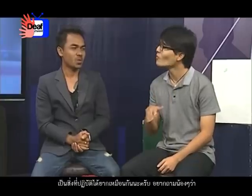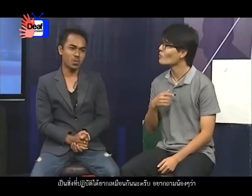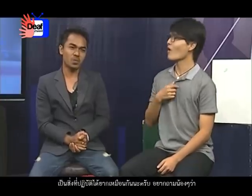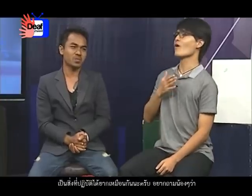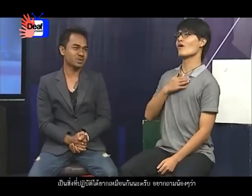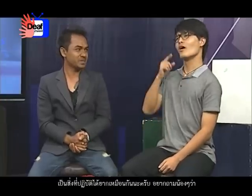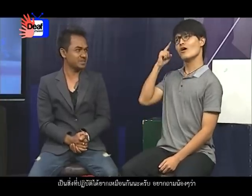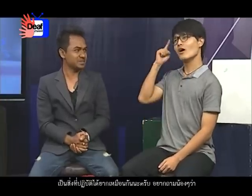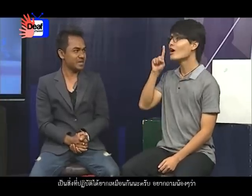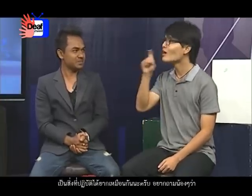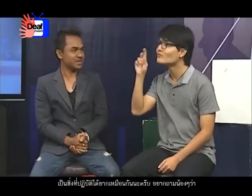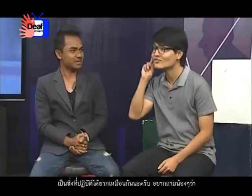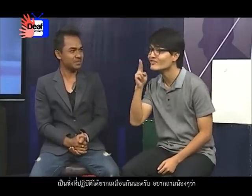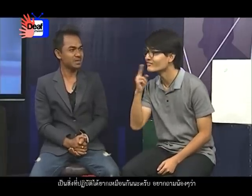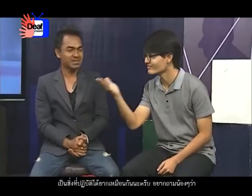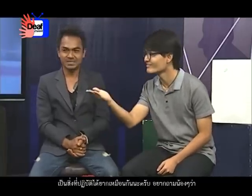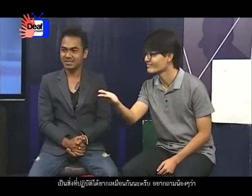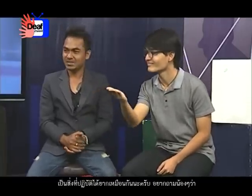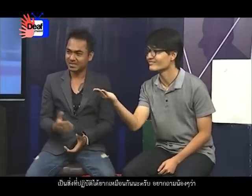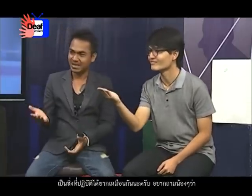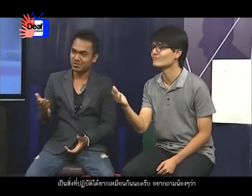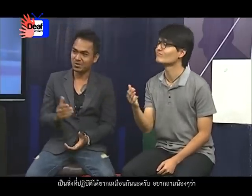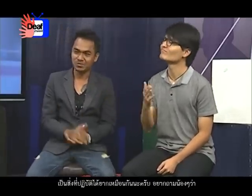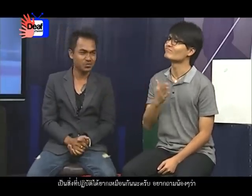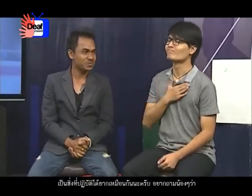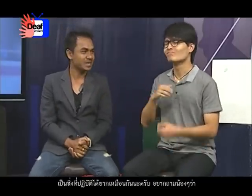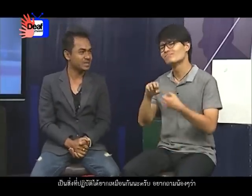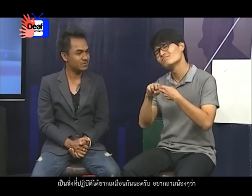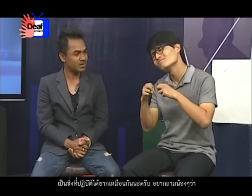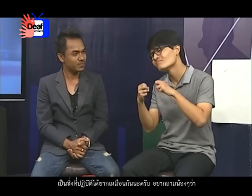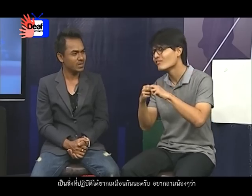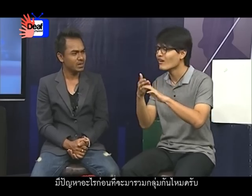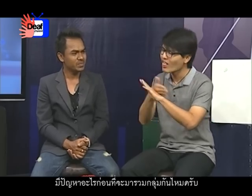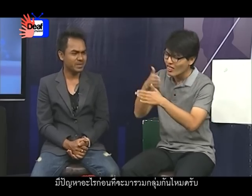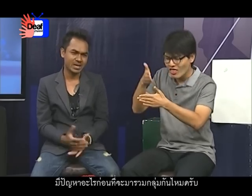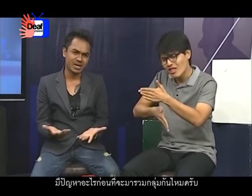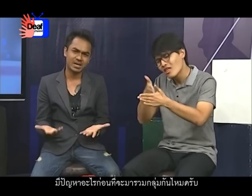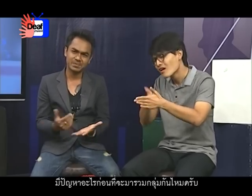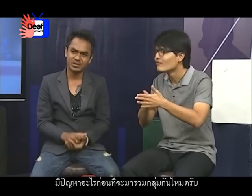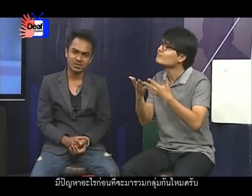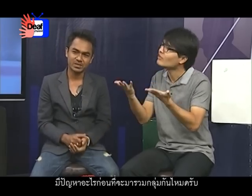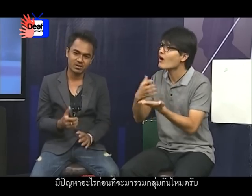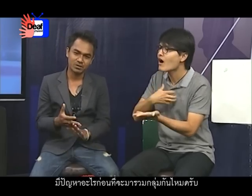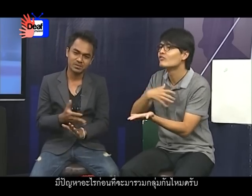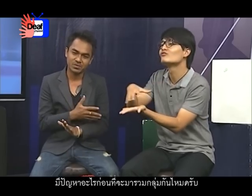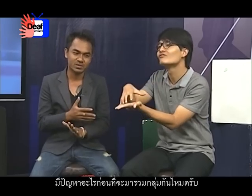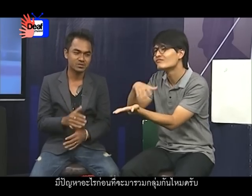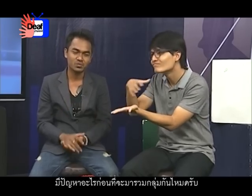เป็นสิ่งที่ปฏิบัติได้ยากเหมือนกันเลยนะครับผมอยากถามน้องๆ นะครับว่ามีปัญหาอะไรก่อนที่จะมารวมกลุ่มกันไหมครับหรือว่าอยาก